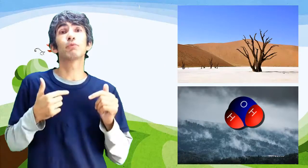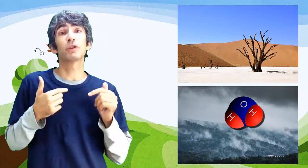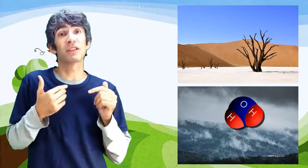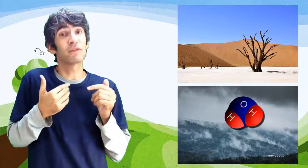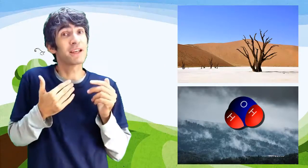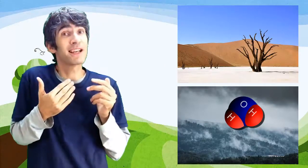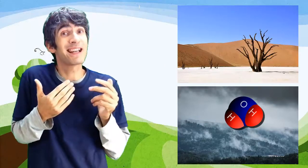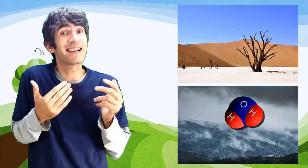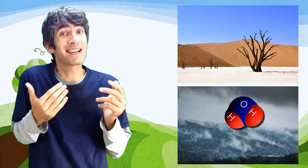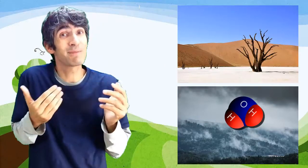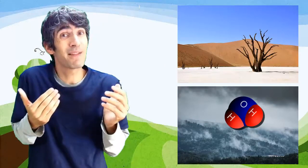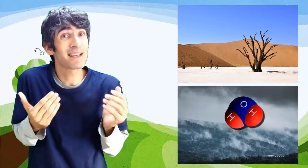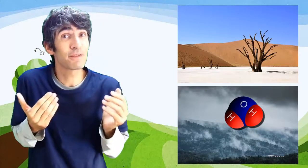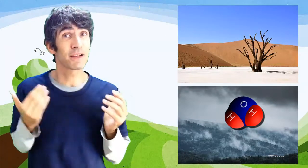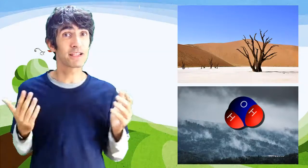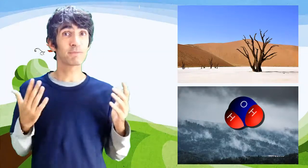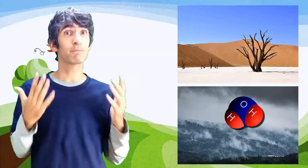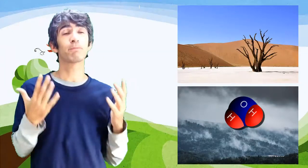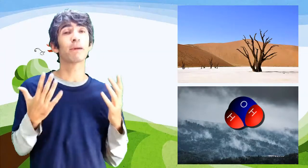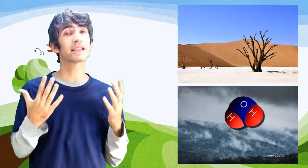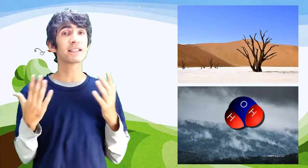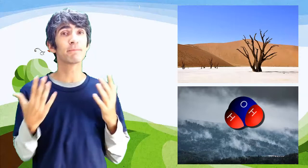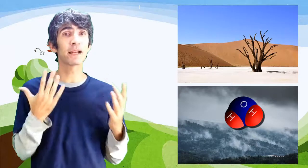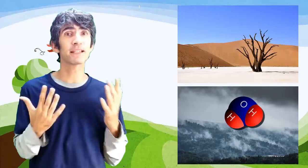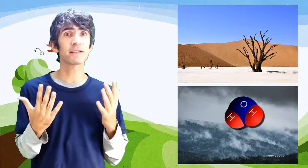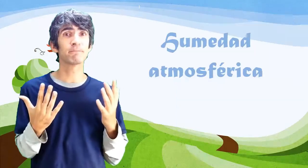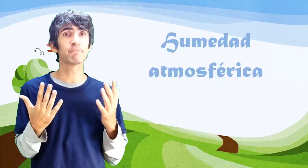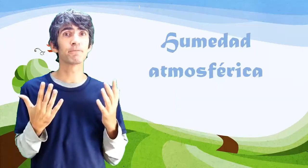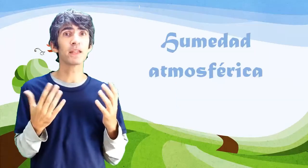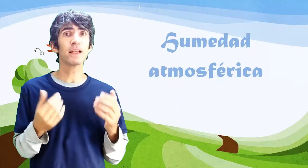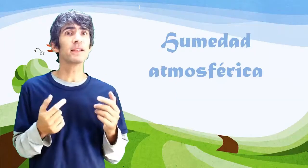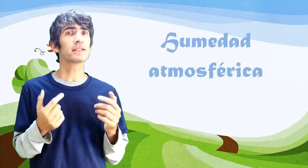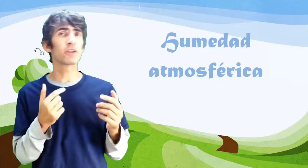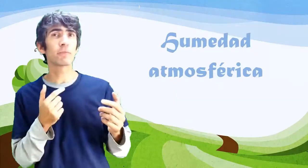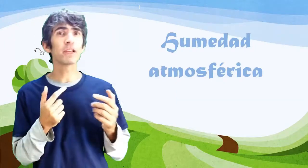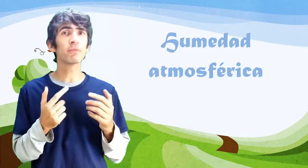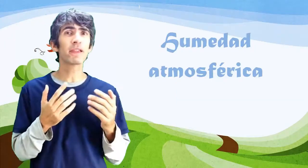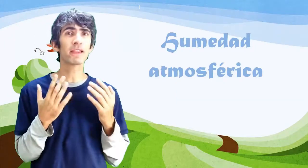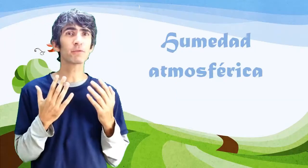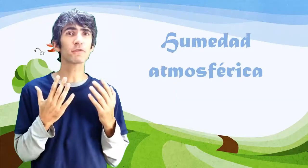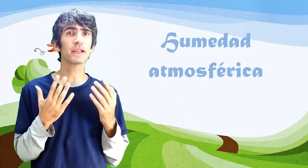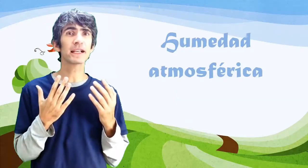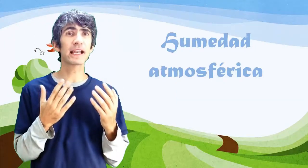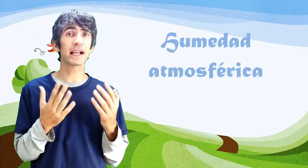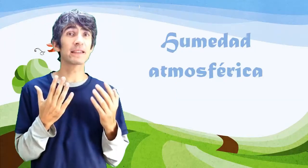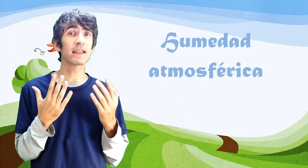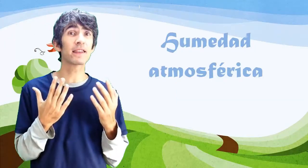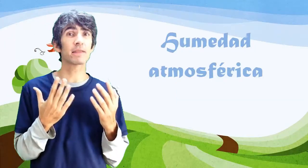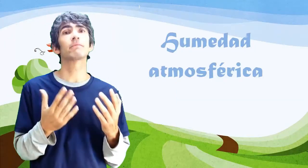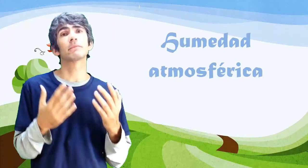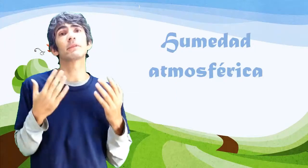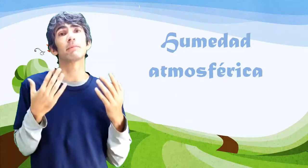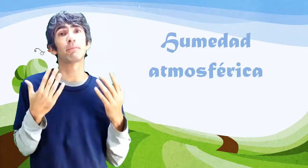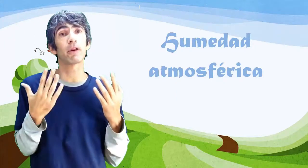pues definen el clima de las diferentes partes del planeta. Se denomina humedad atmosférica la cantidad de vapor de